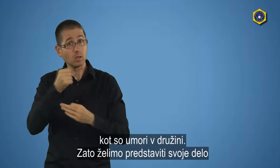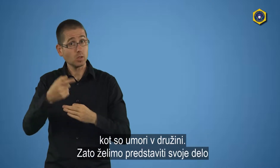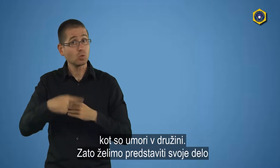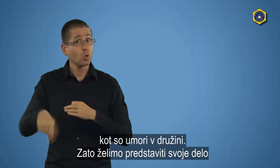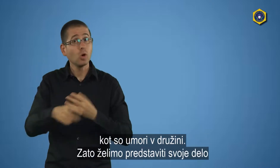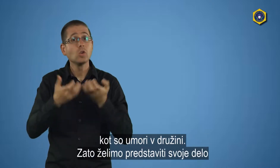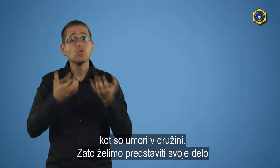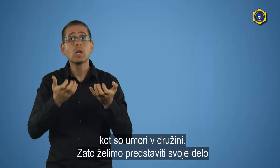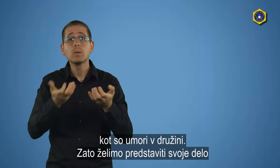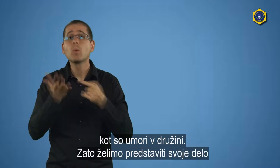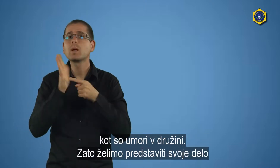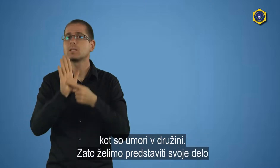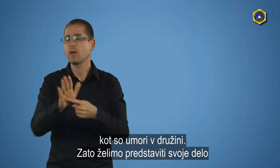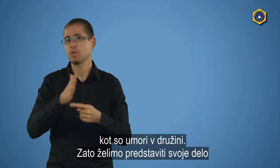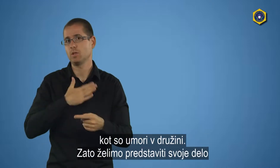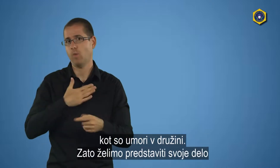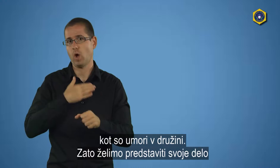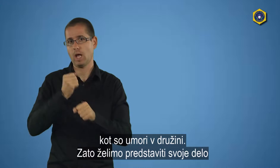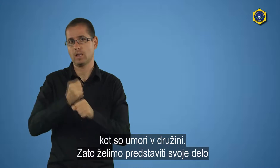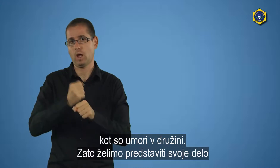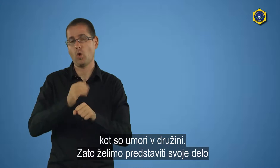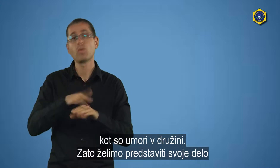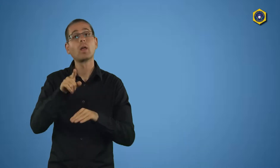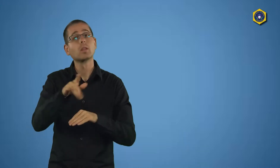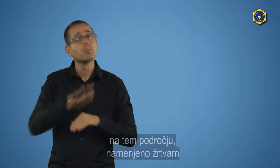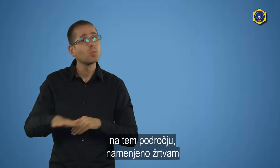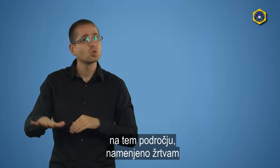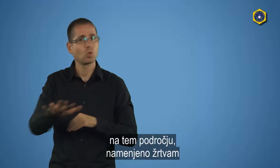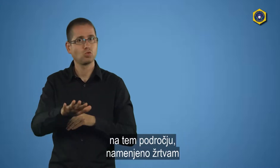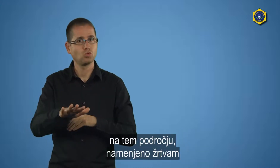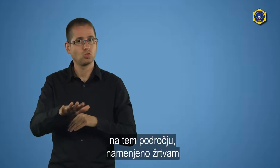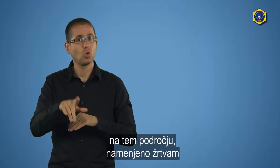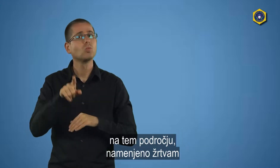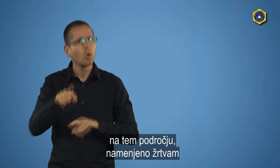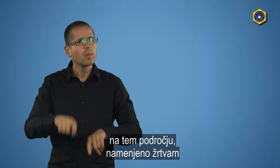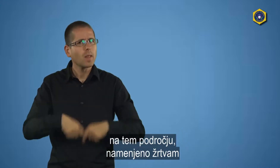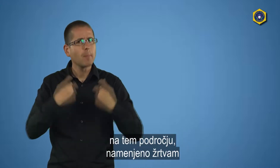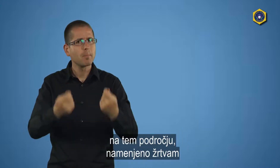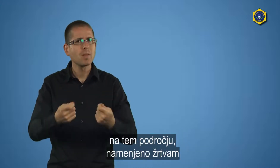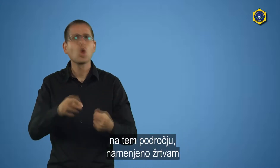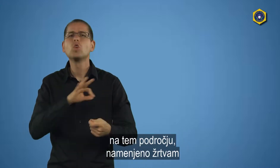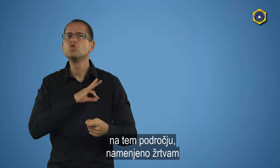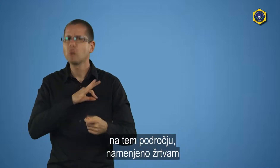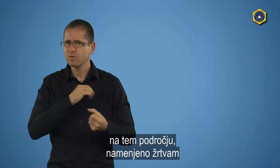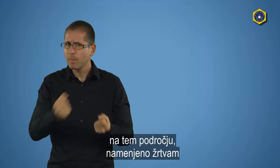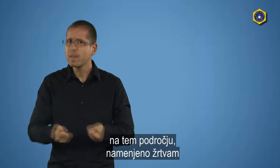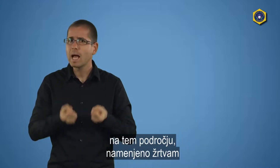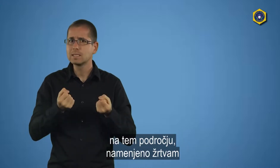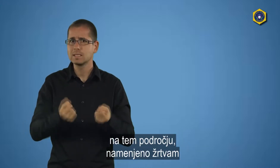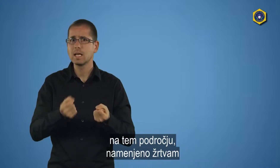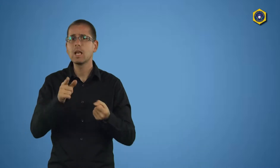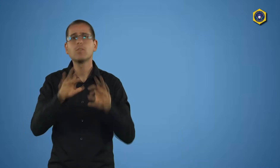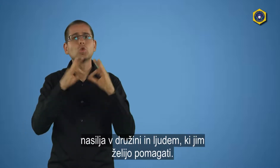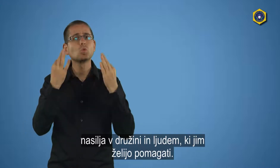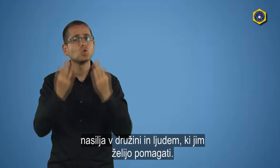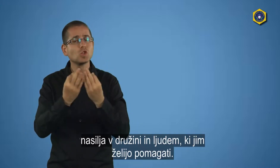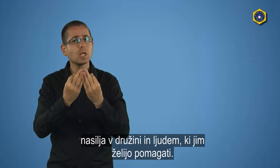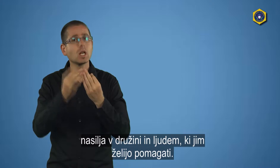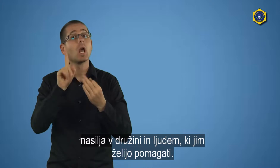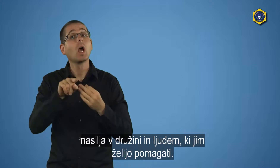Zato želimo predstaviti svoje delo na tem področju, namenjeno žrtvam nasilja v družini in ljudem, ki jim želijo